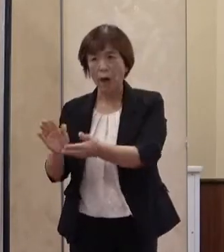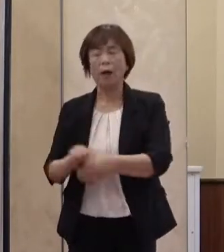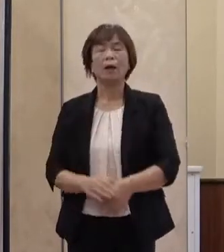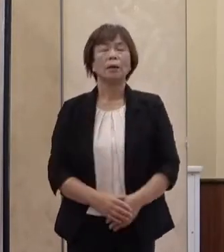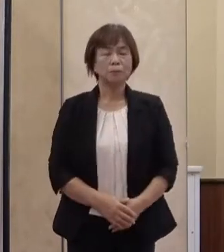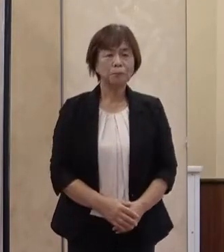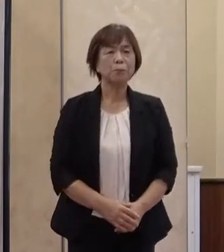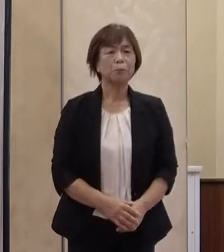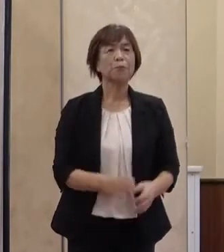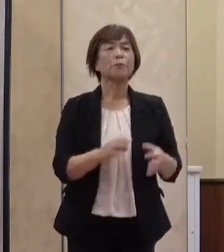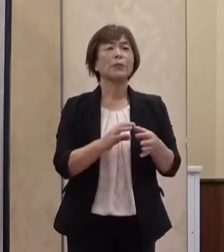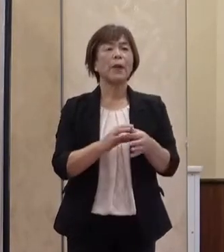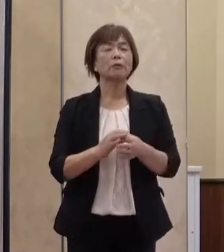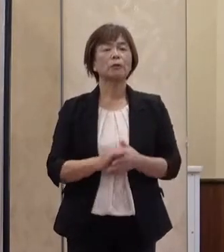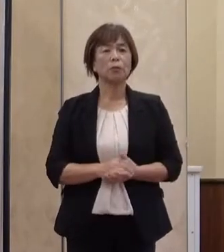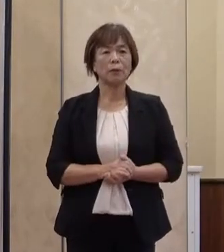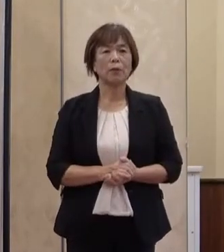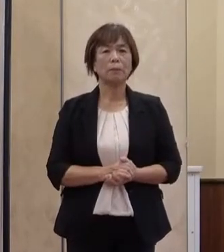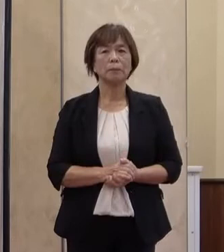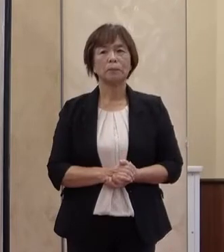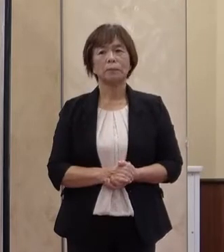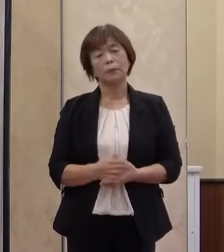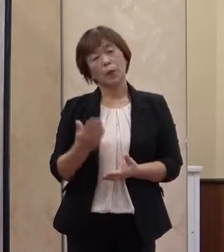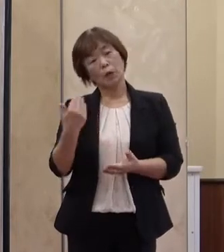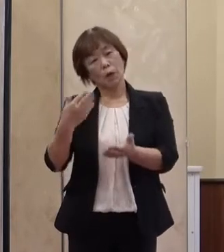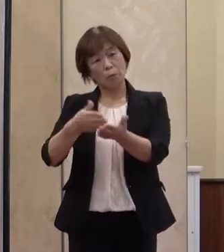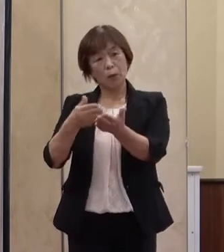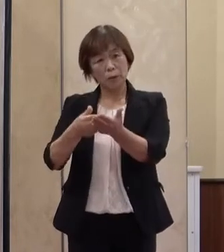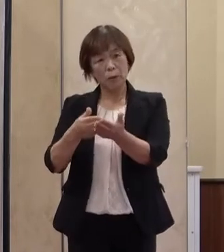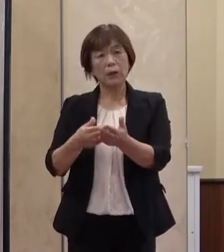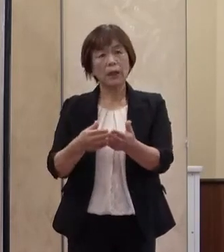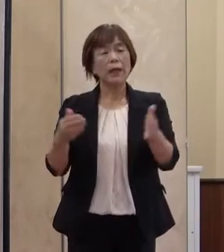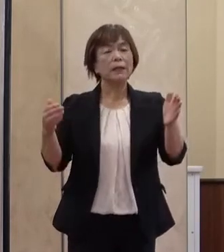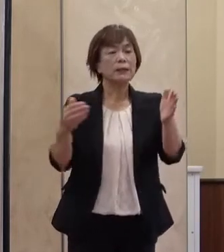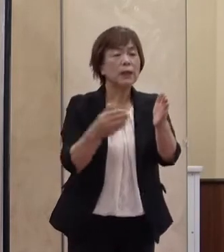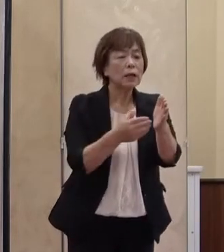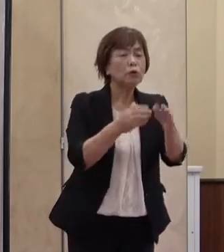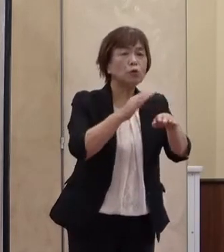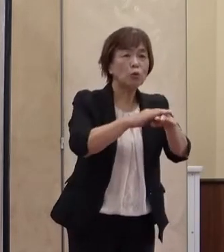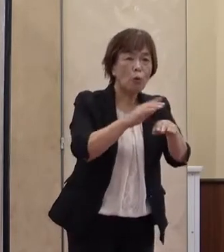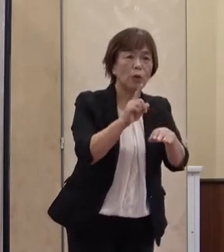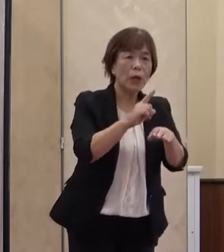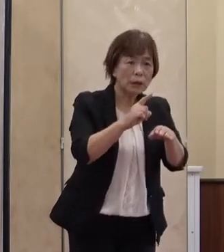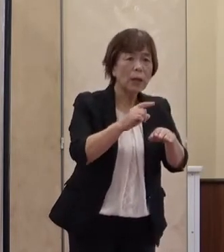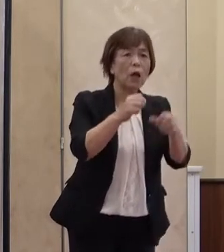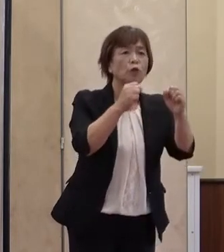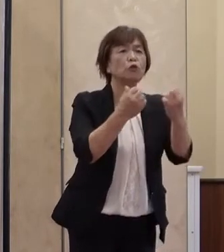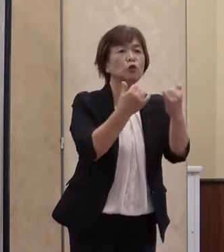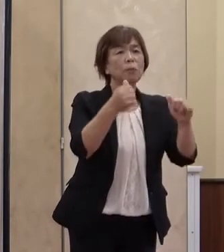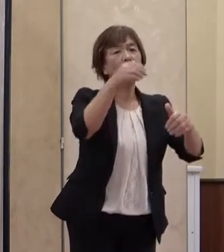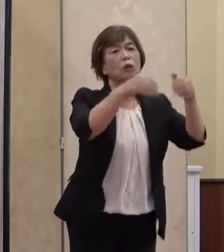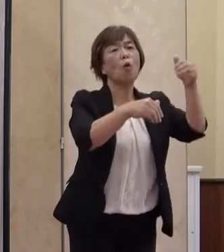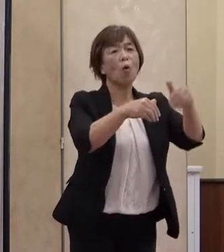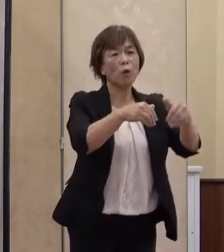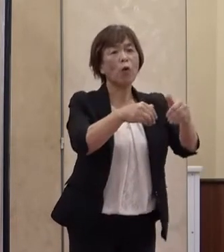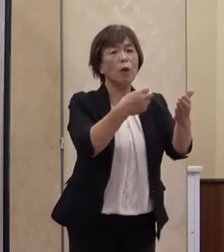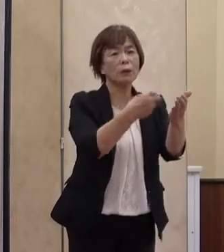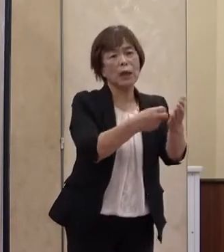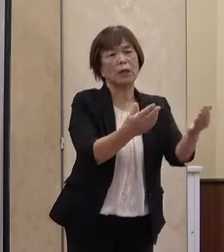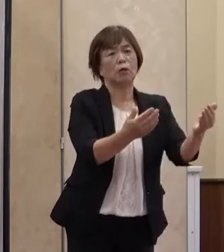いや、ですので、最終的には住民投票で、府民の皆さんの住民投票を必須と